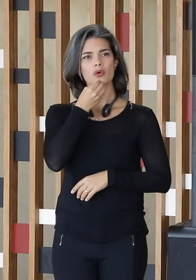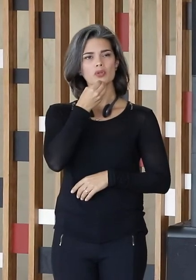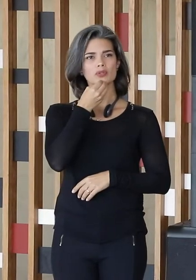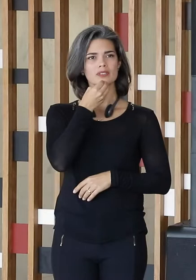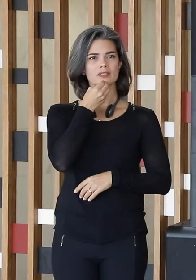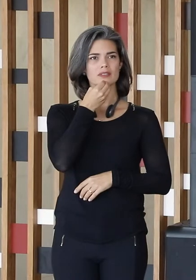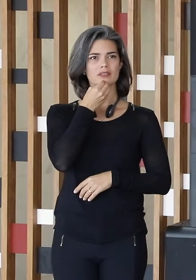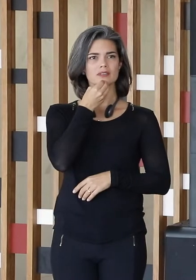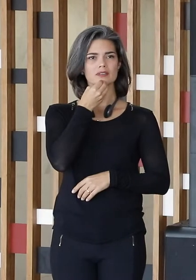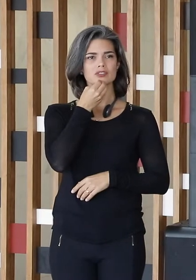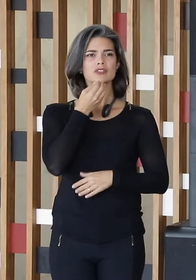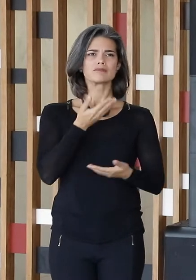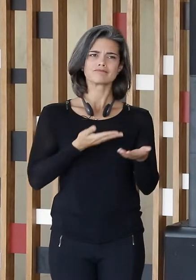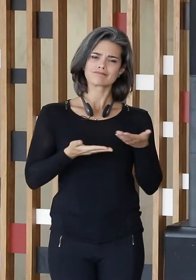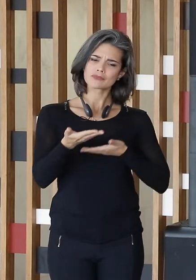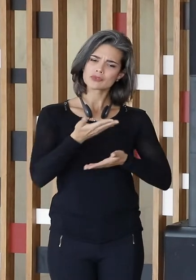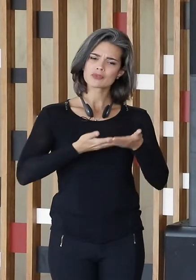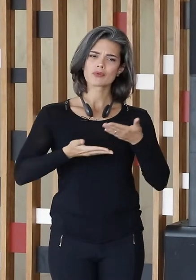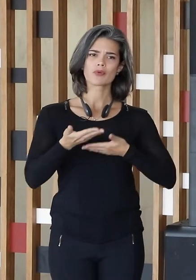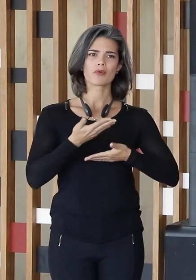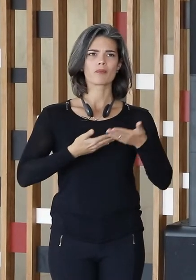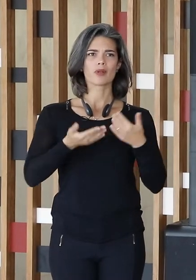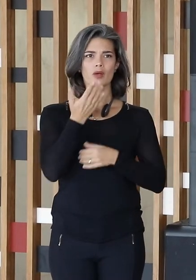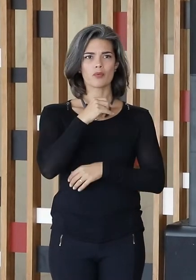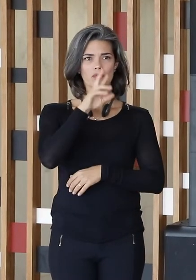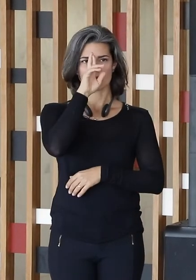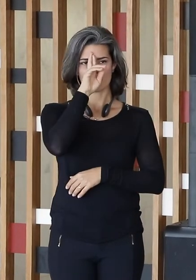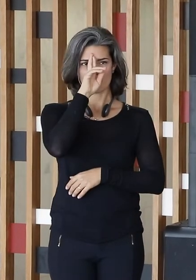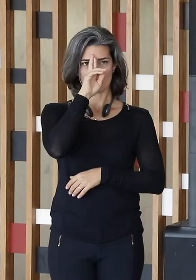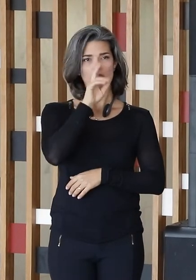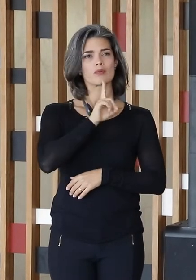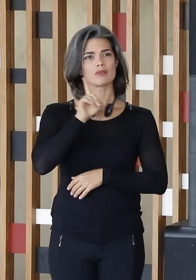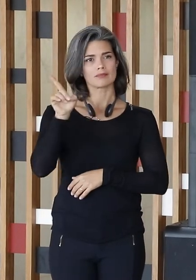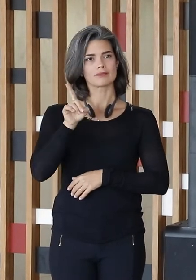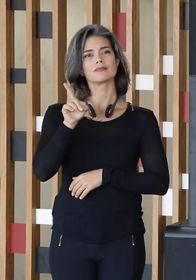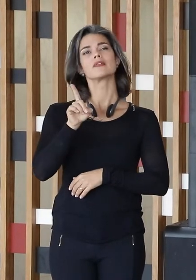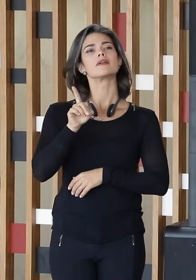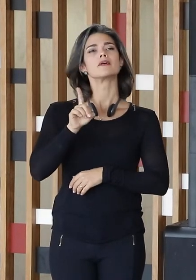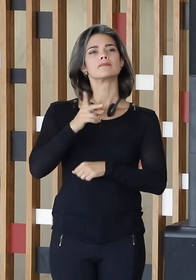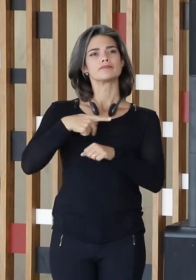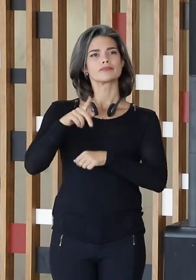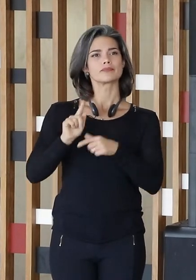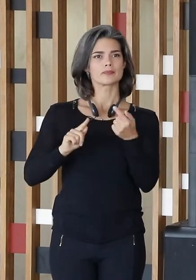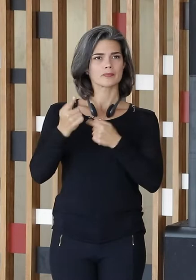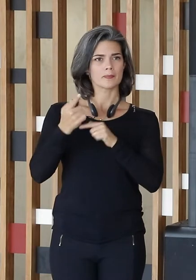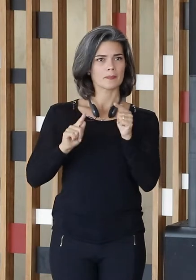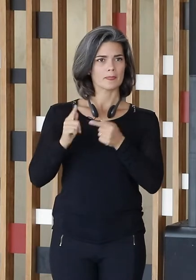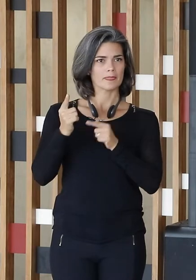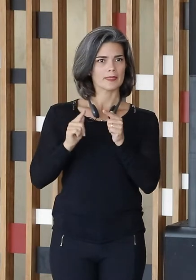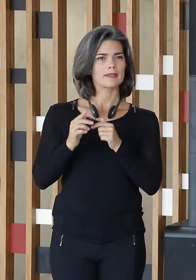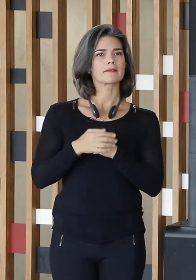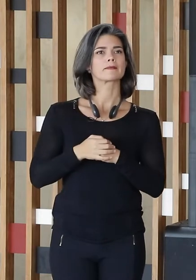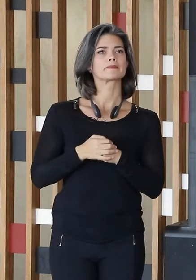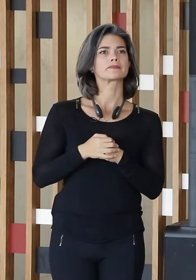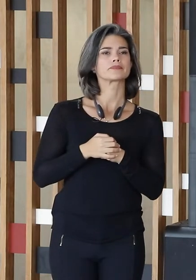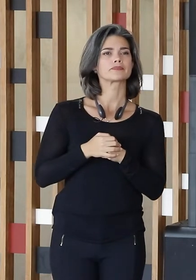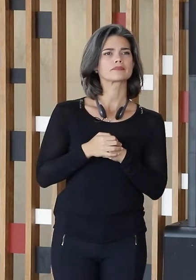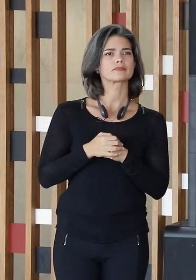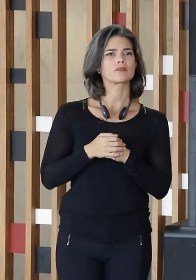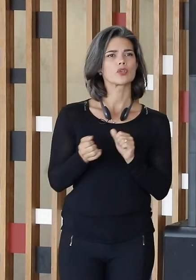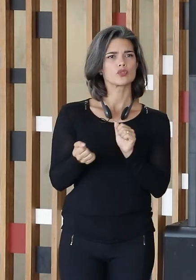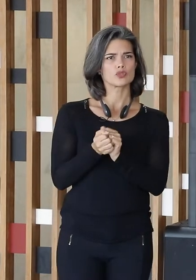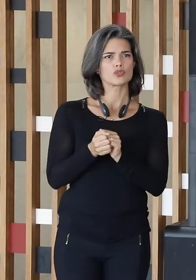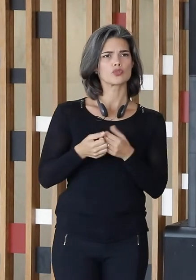de compartilhar a mesa de um almoço em Lima, por ocasião da posse do presidente Pedro Castillo, no Peru, com o